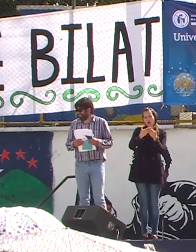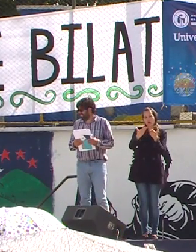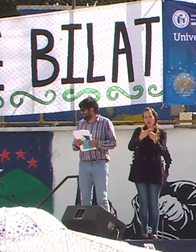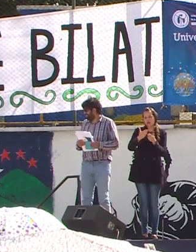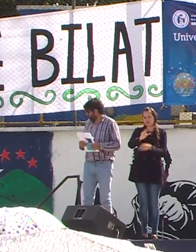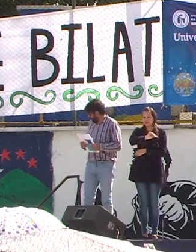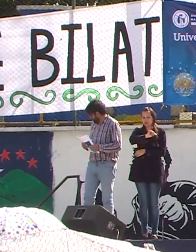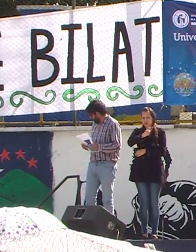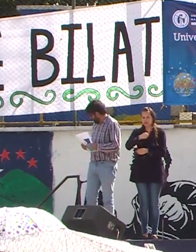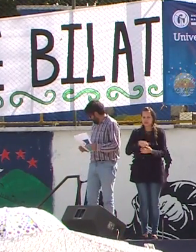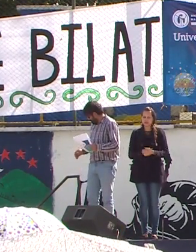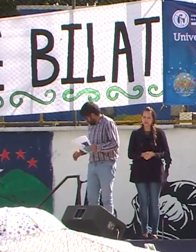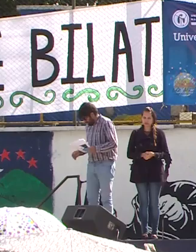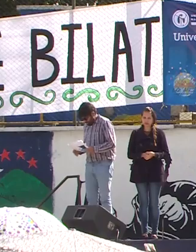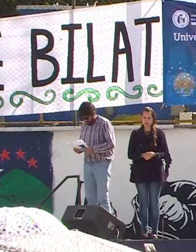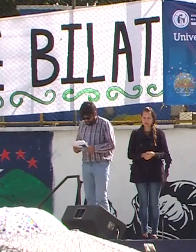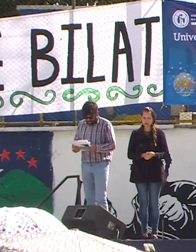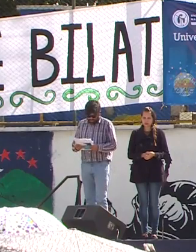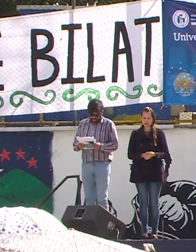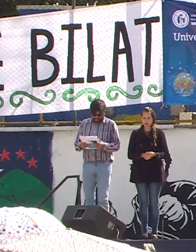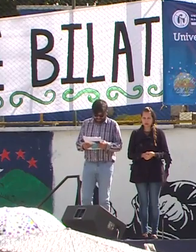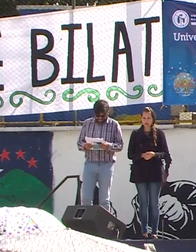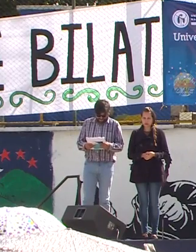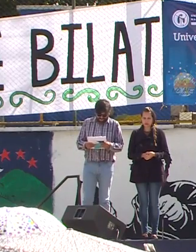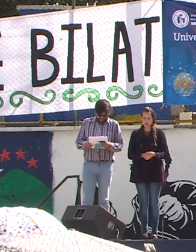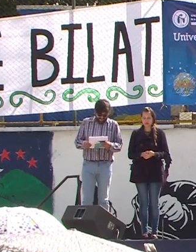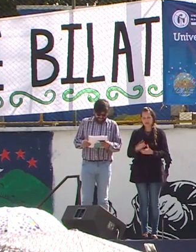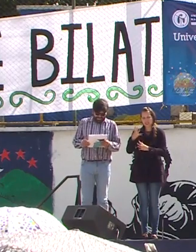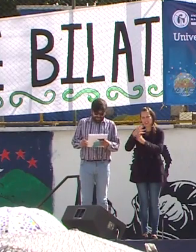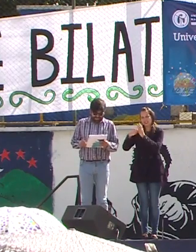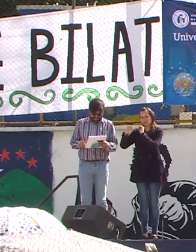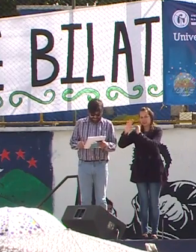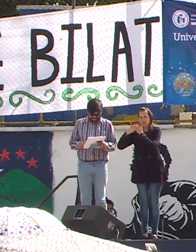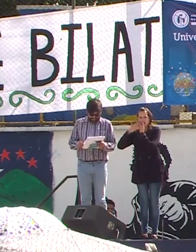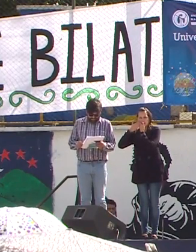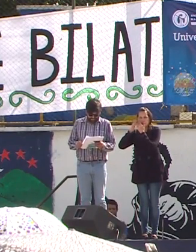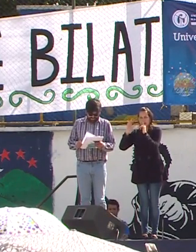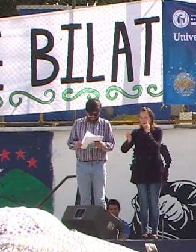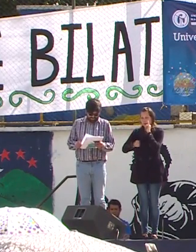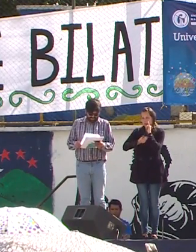Necesitamos salidas de campo dignas en transporte